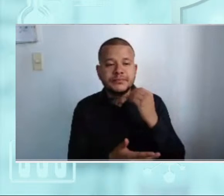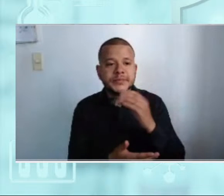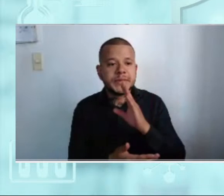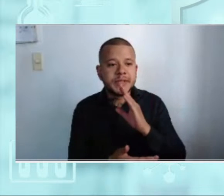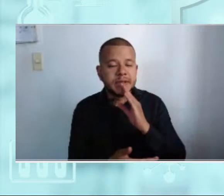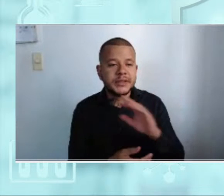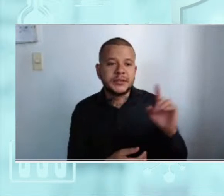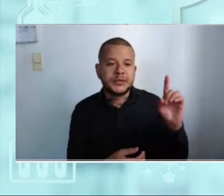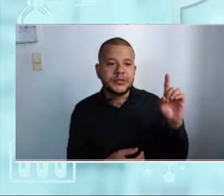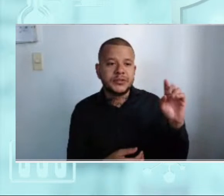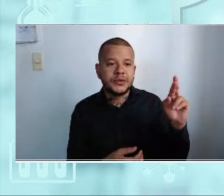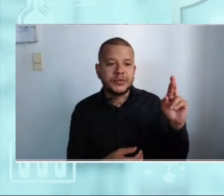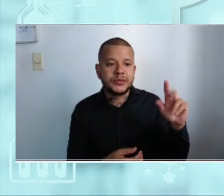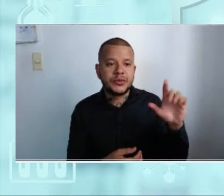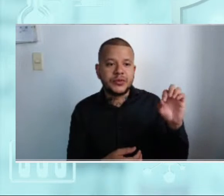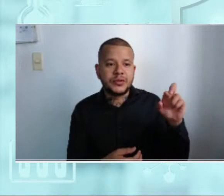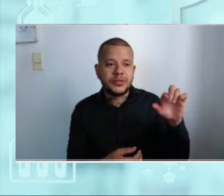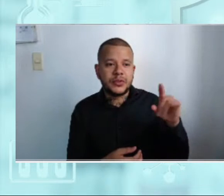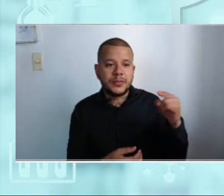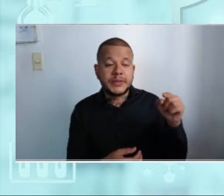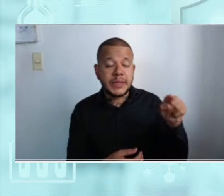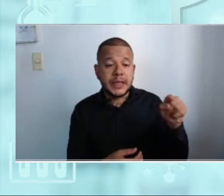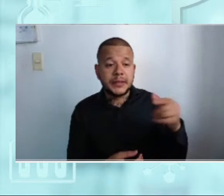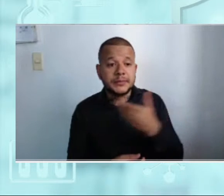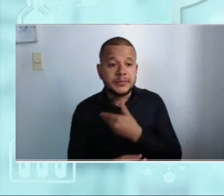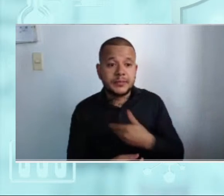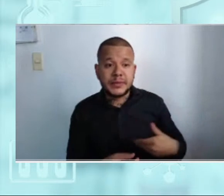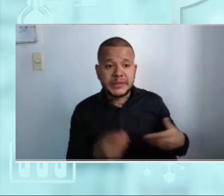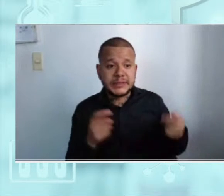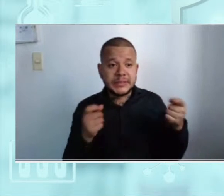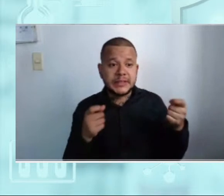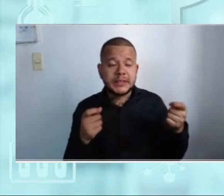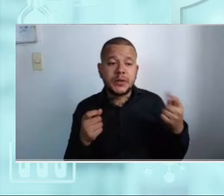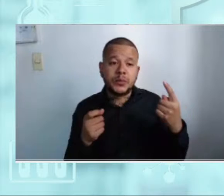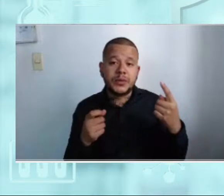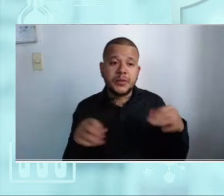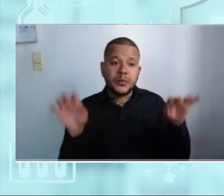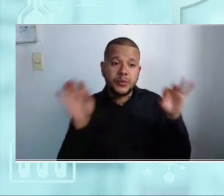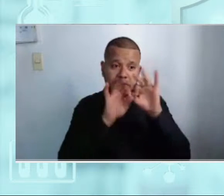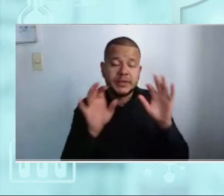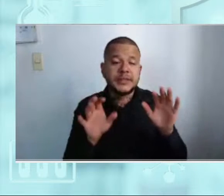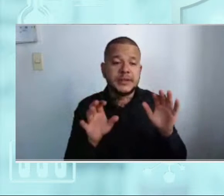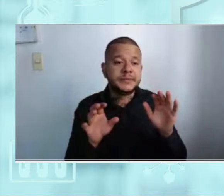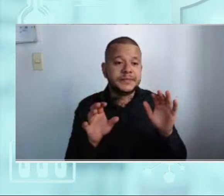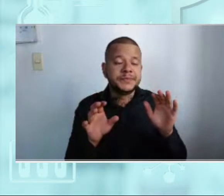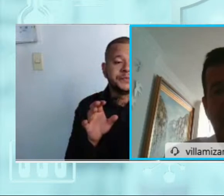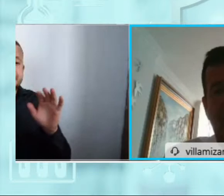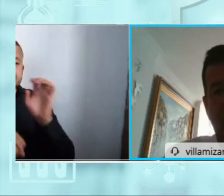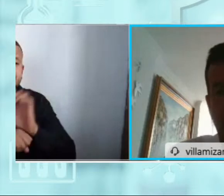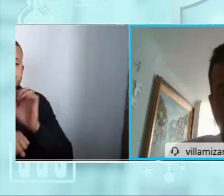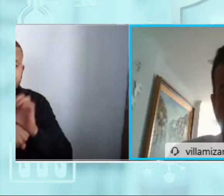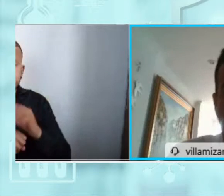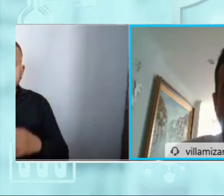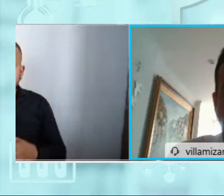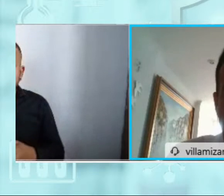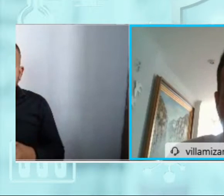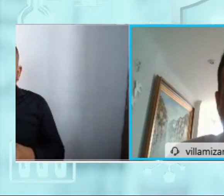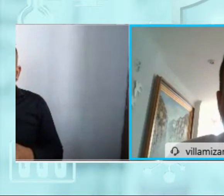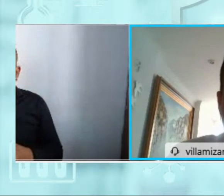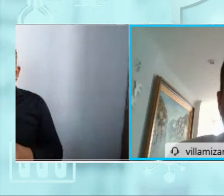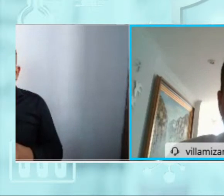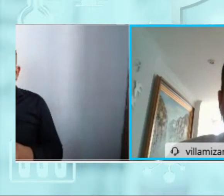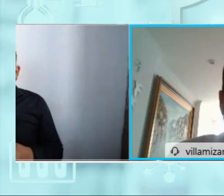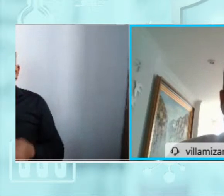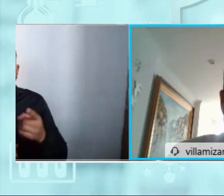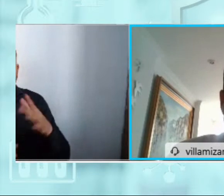López, presidente de una importantísima entidad administradora de Plan de Beneficios, quien tiene una cobertura para más